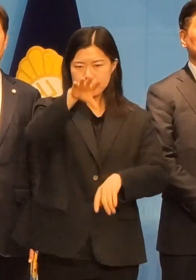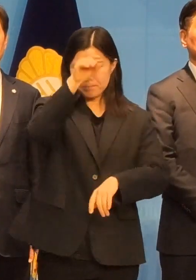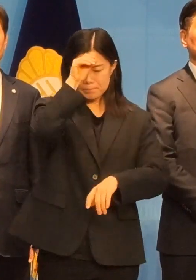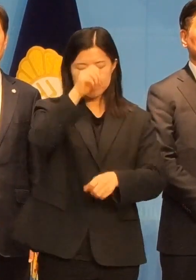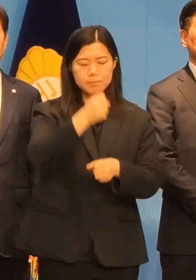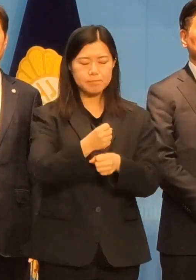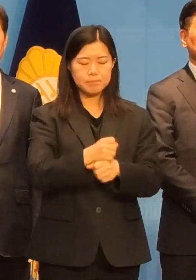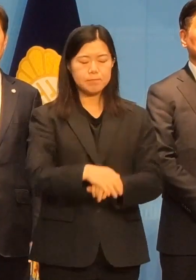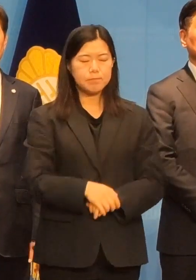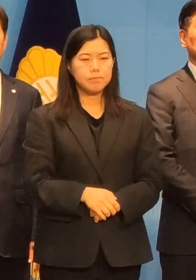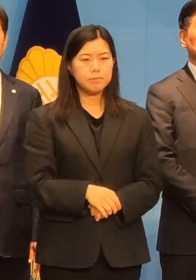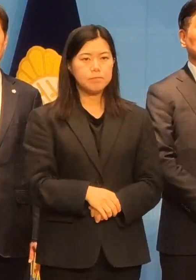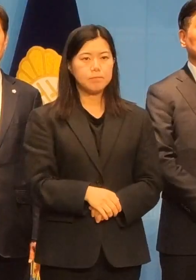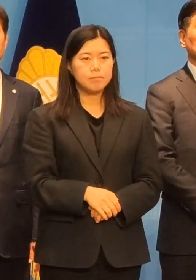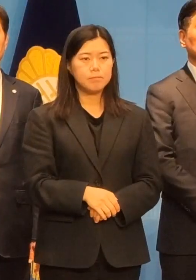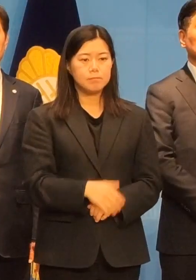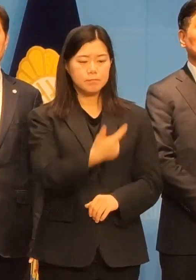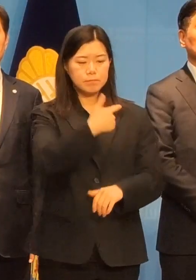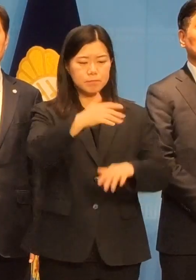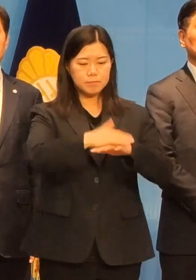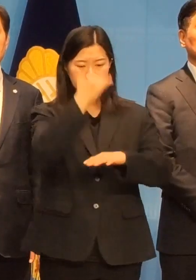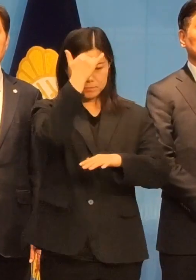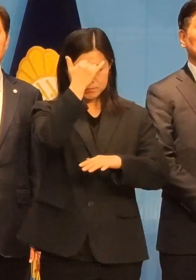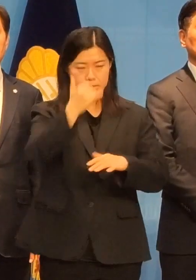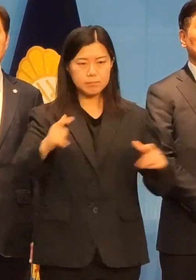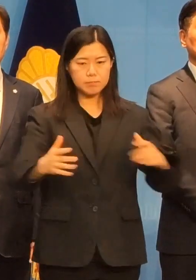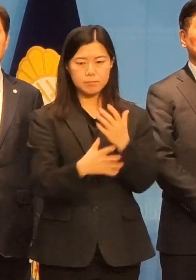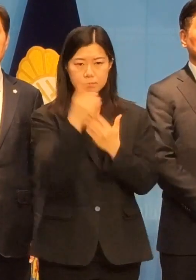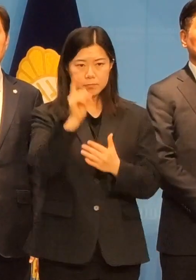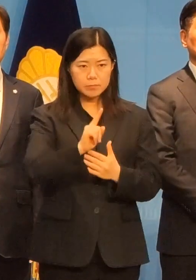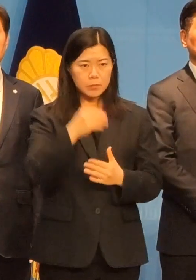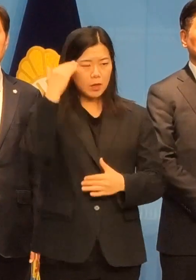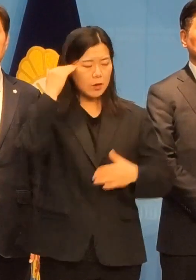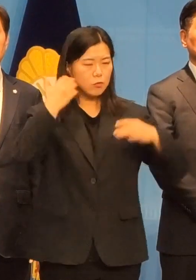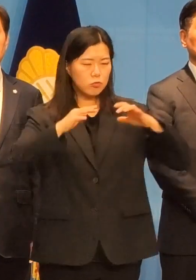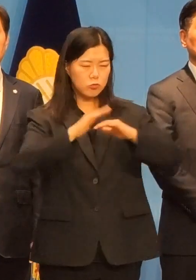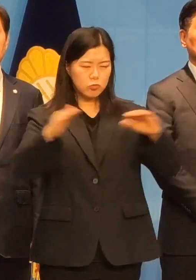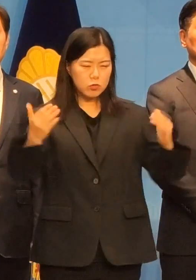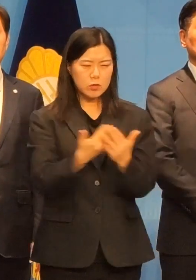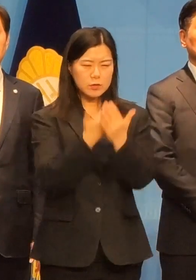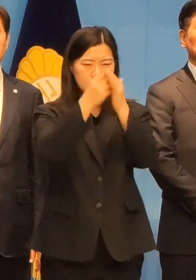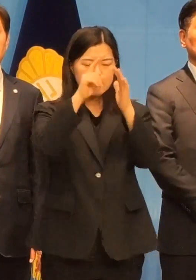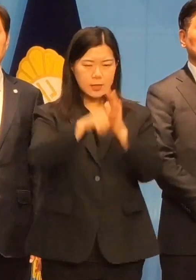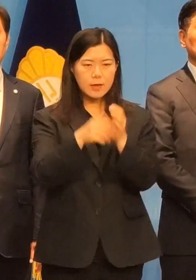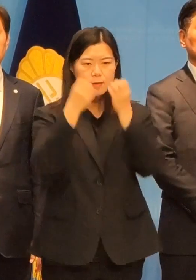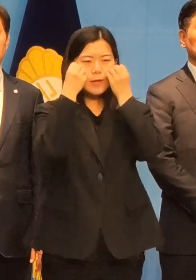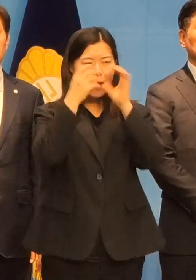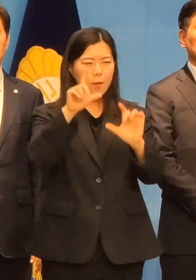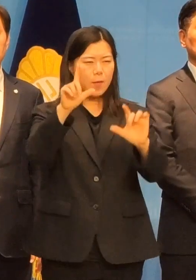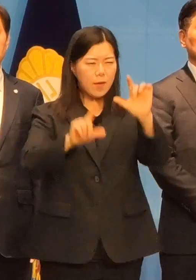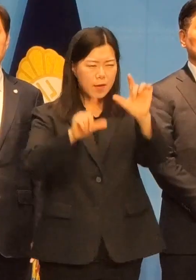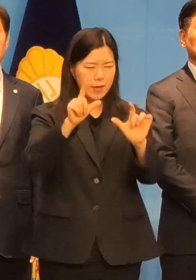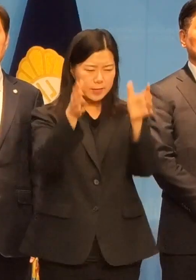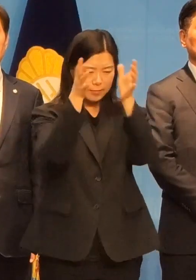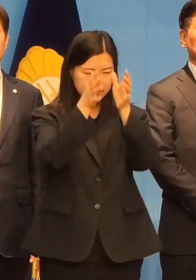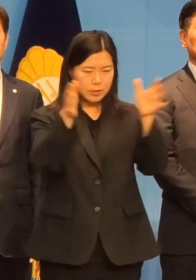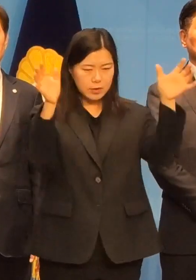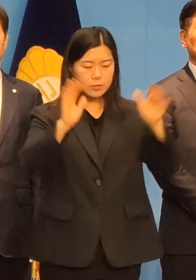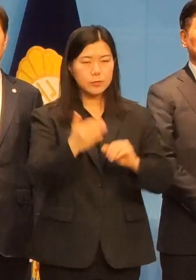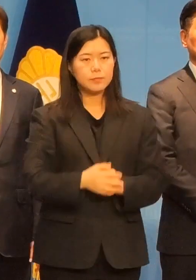만들어 가겠습니다. 대전 충청의 통합은 대한민국 균형 성장의 새로운 길을 여는 시대적